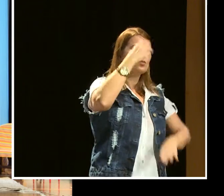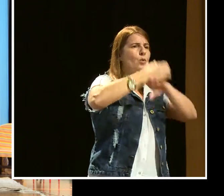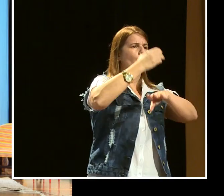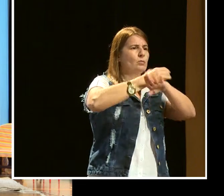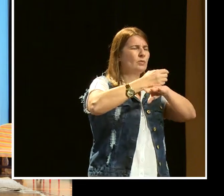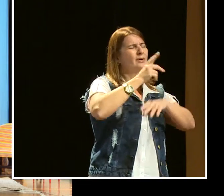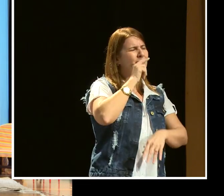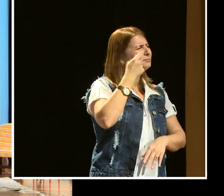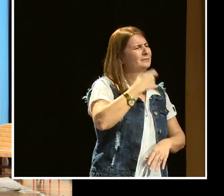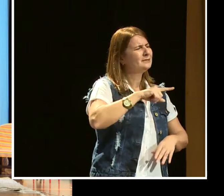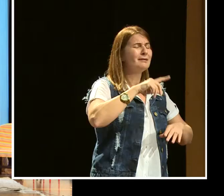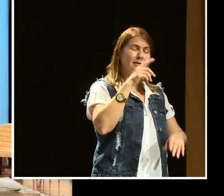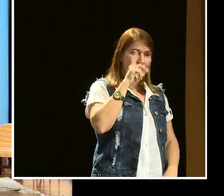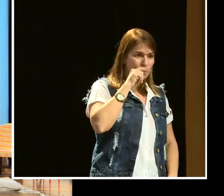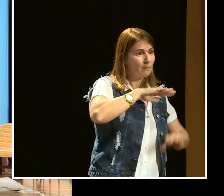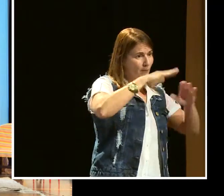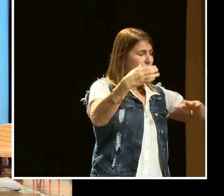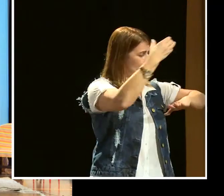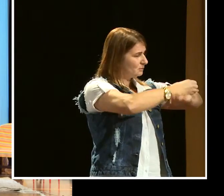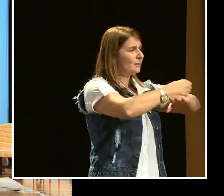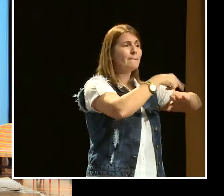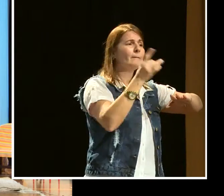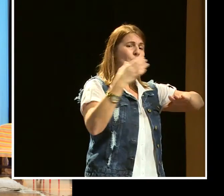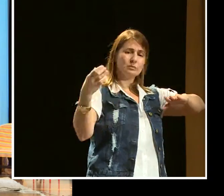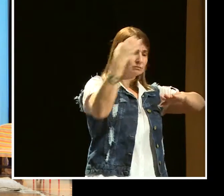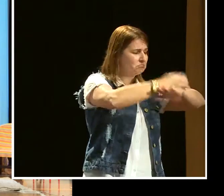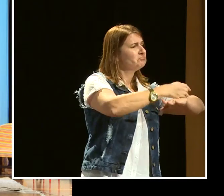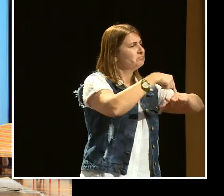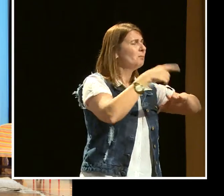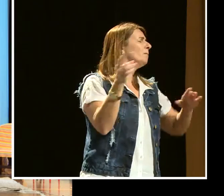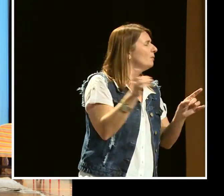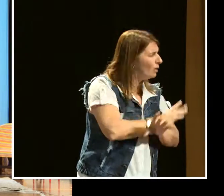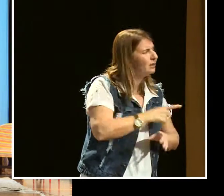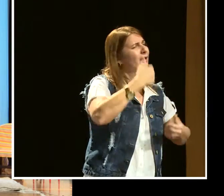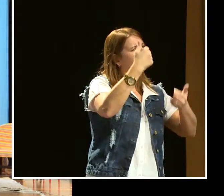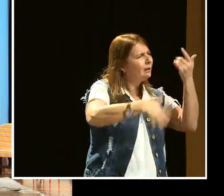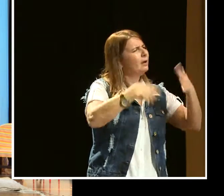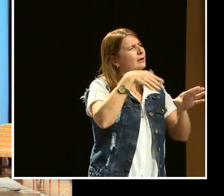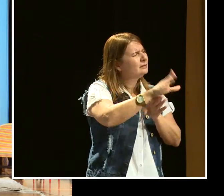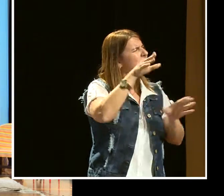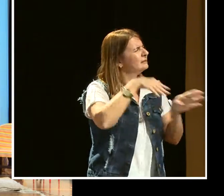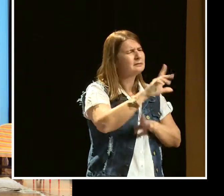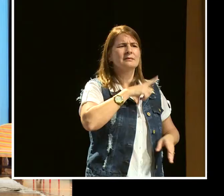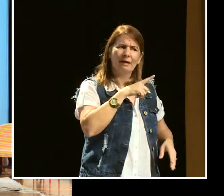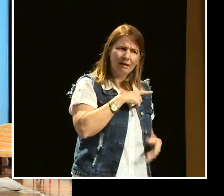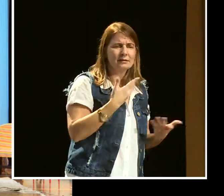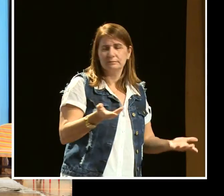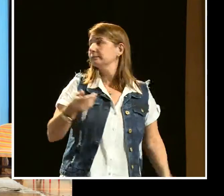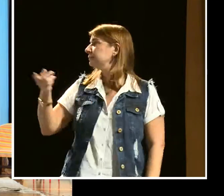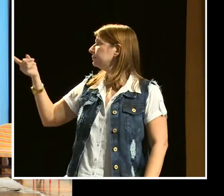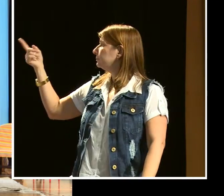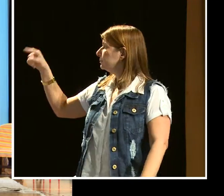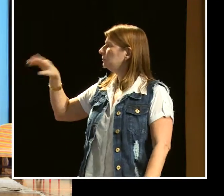exemplo, colocar o copo sobre algum lugar, né? Então, esse sinal daria conta,